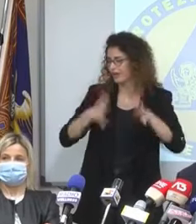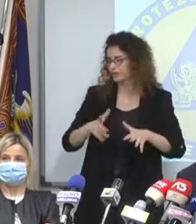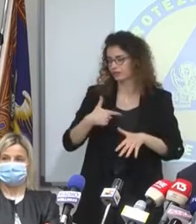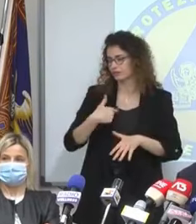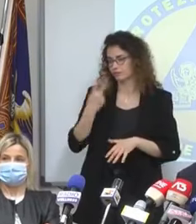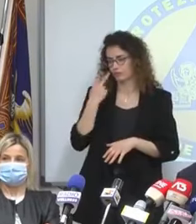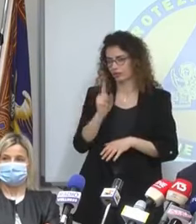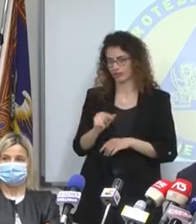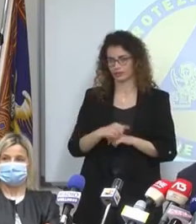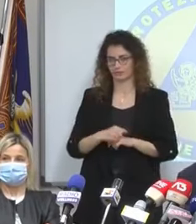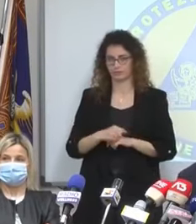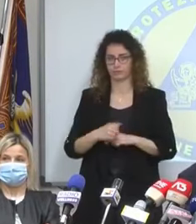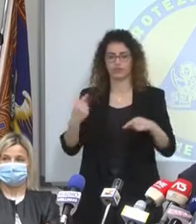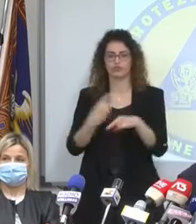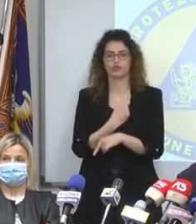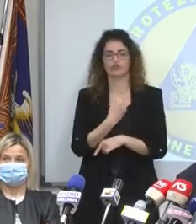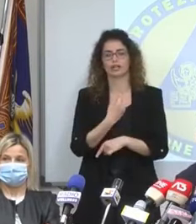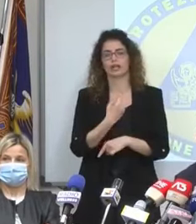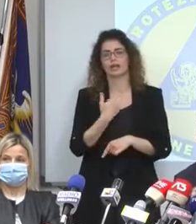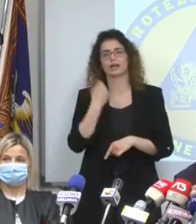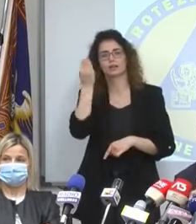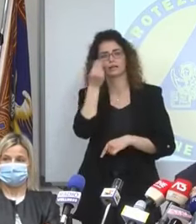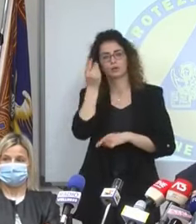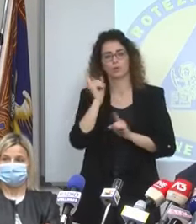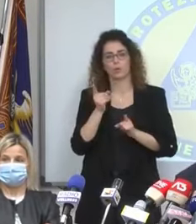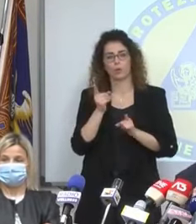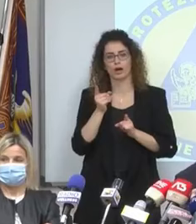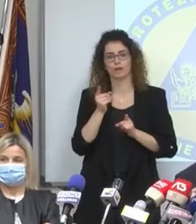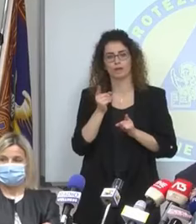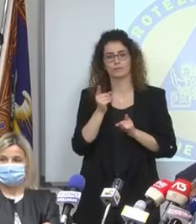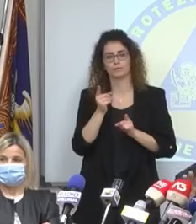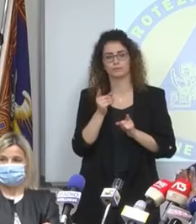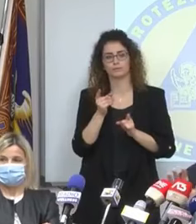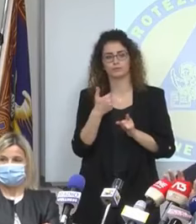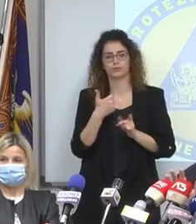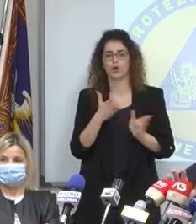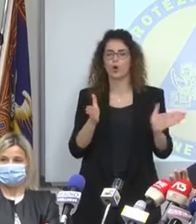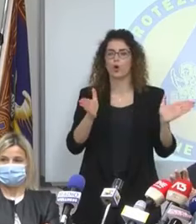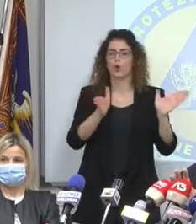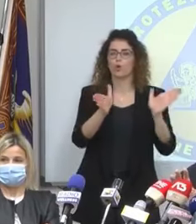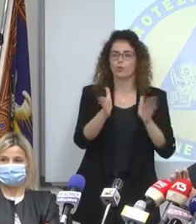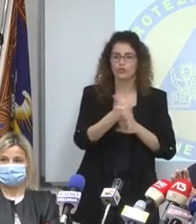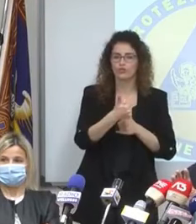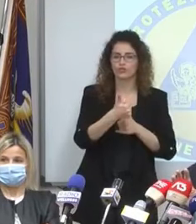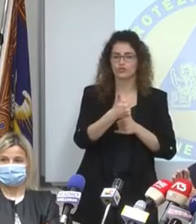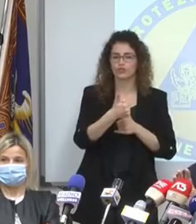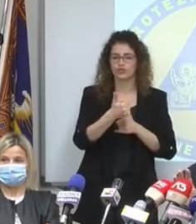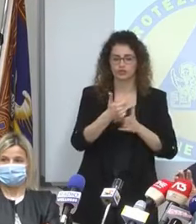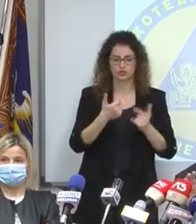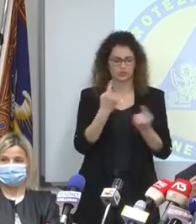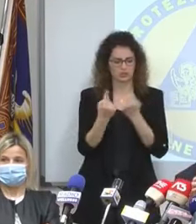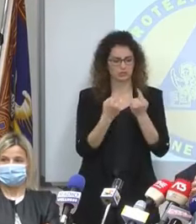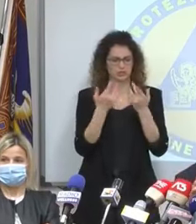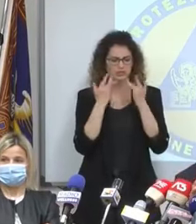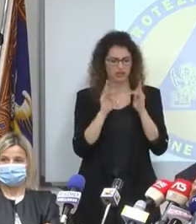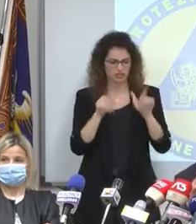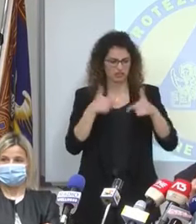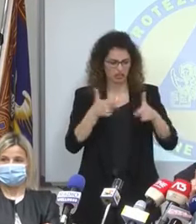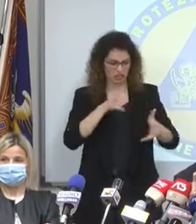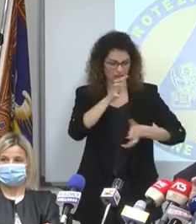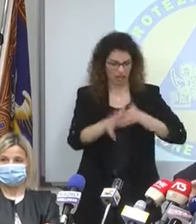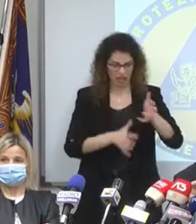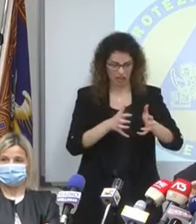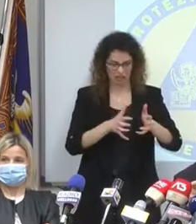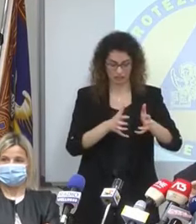Se invece pensiamo a semplificazione di questo ufficio, complicazione a fare il semplice, è esattamente quello che gli ho detto, a pensare a elementi